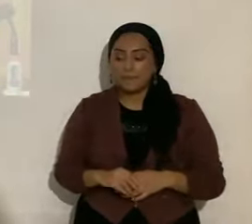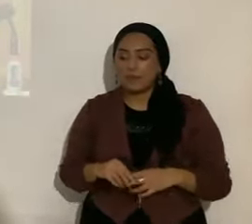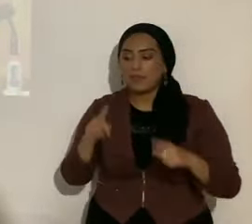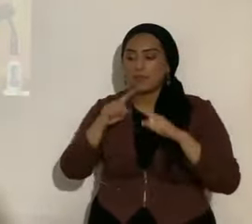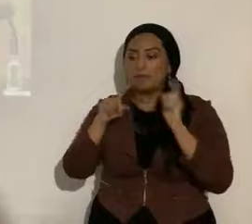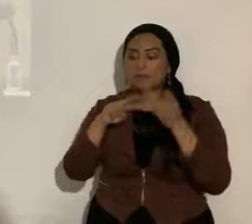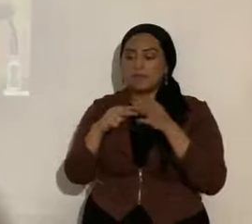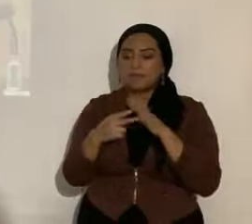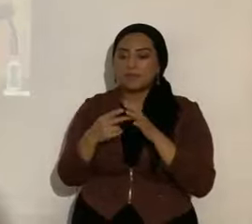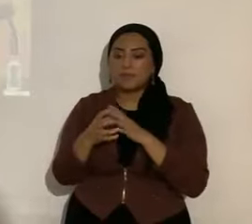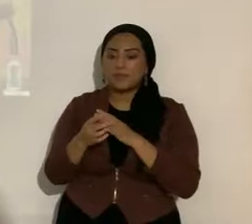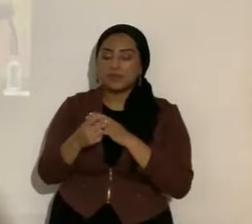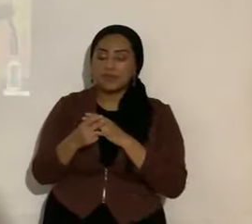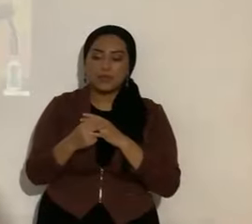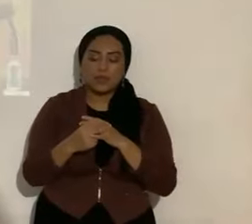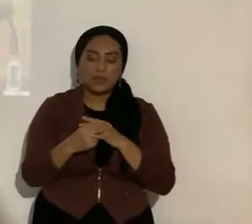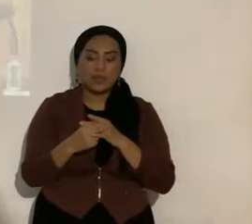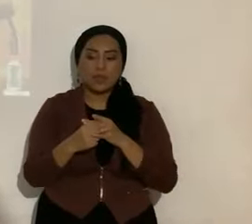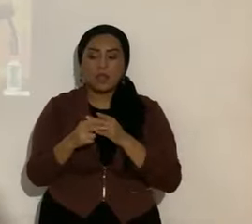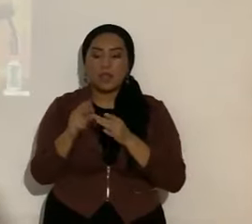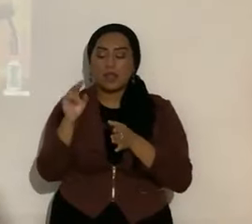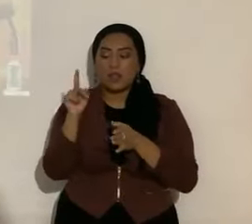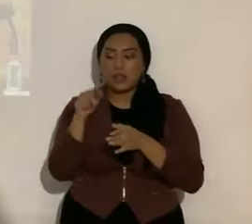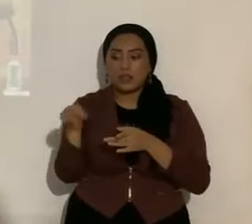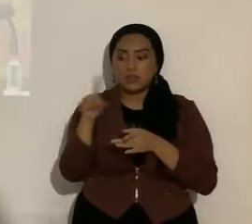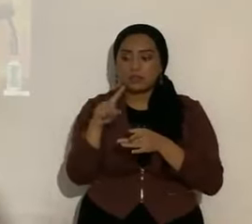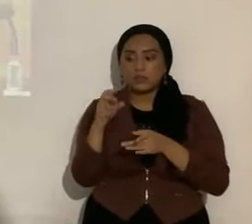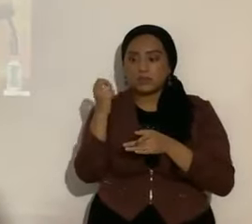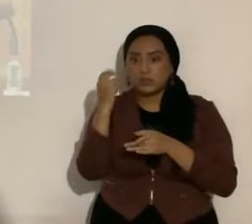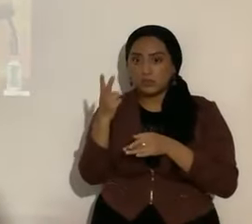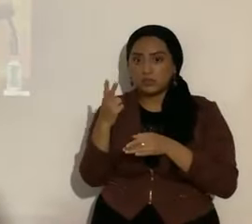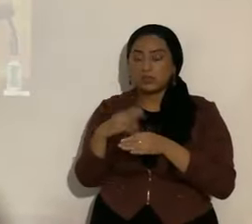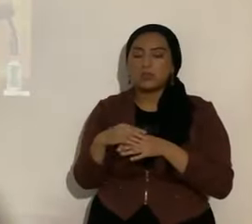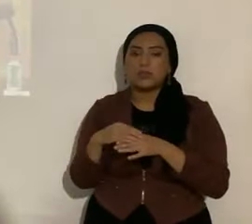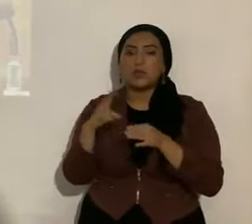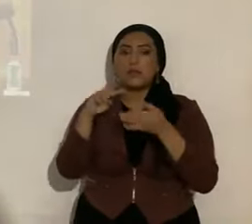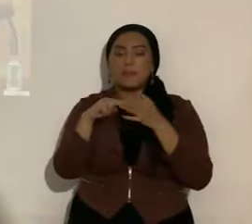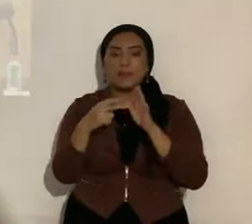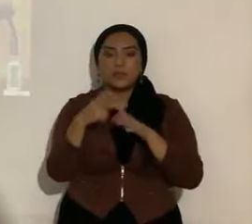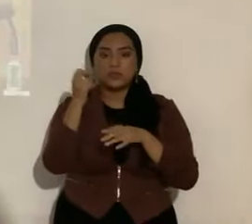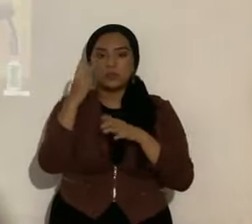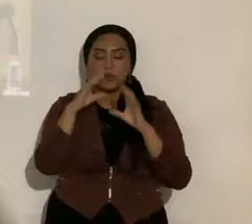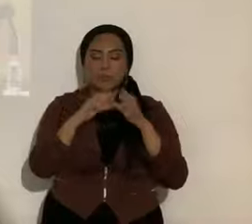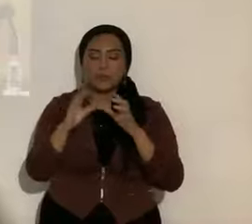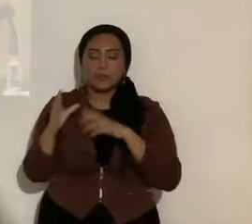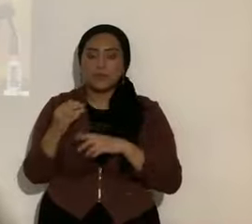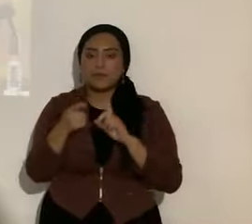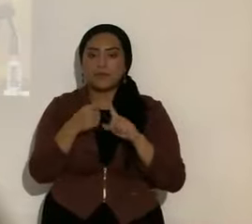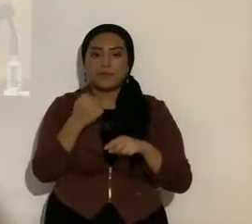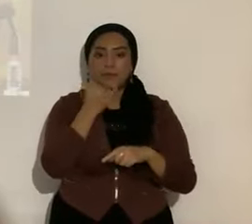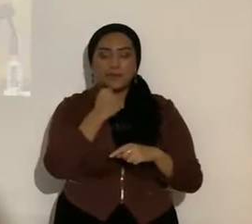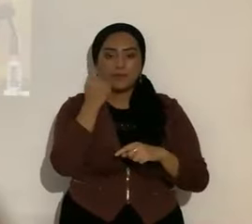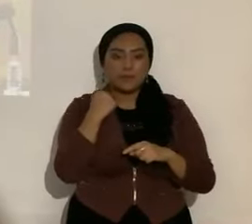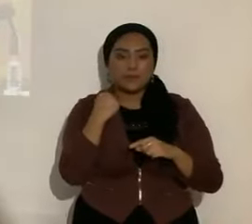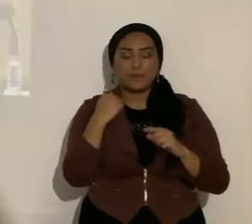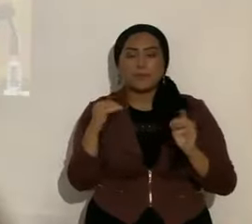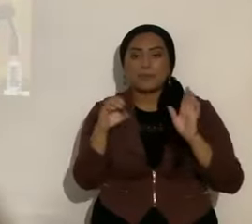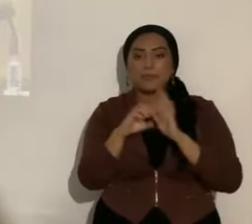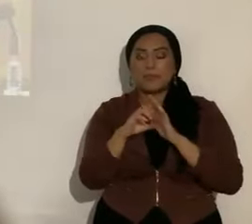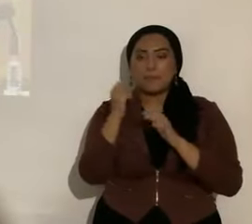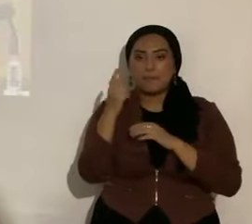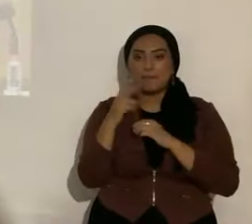idea es esta. Esas 12 yuntas significan las 12 tribus de Israel, simbolizado por las